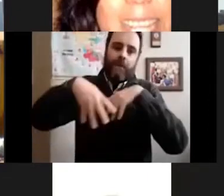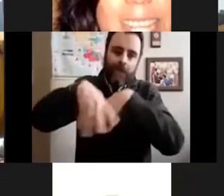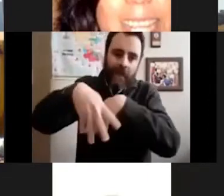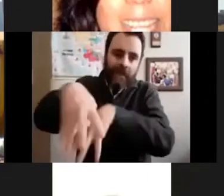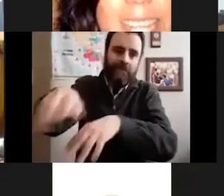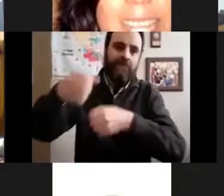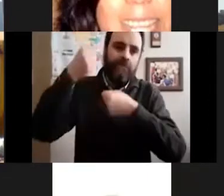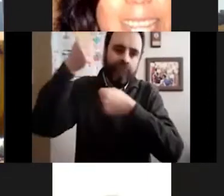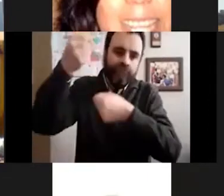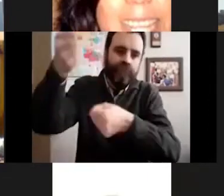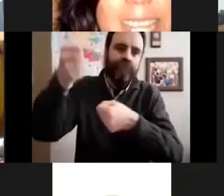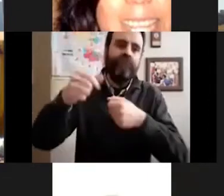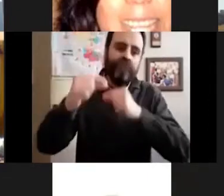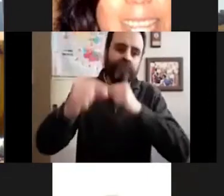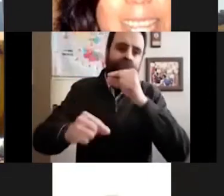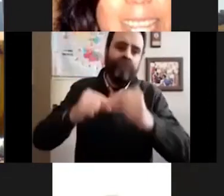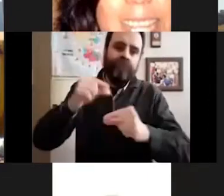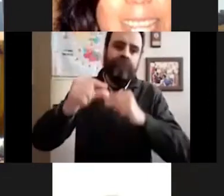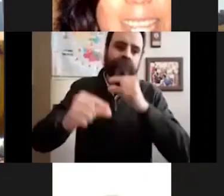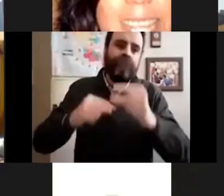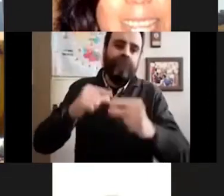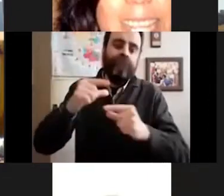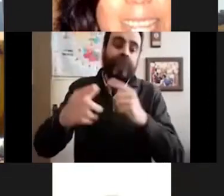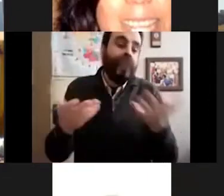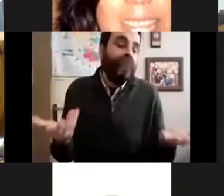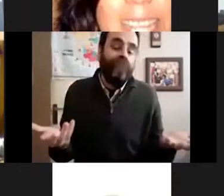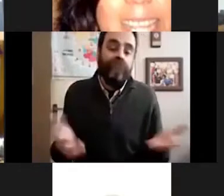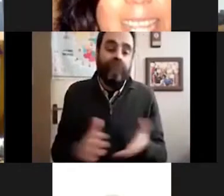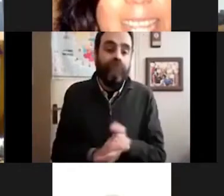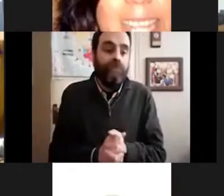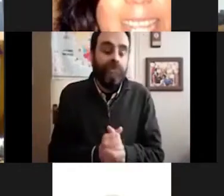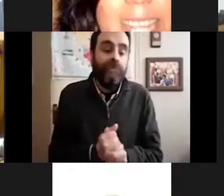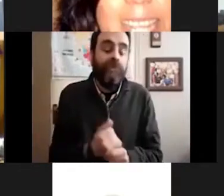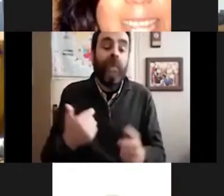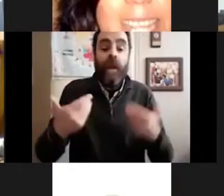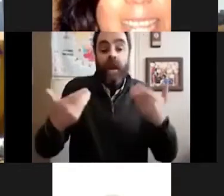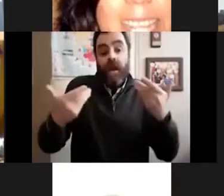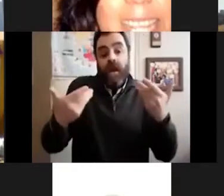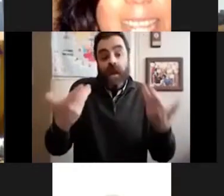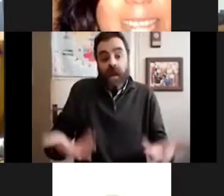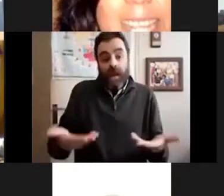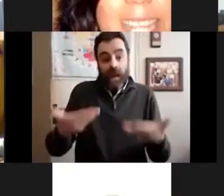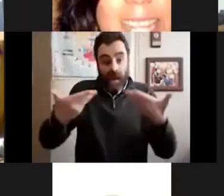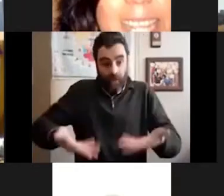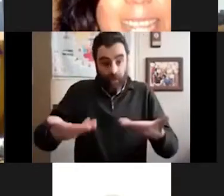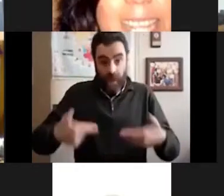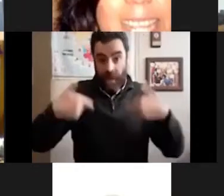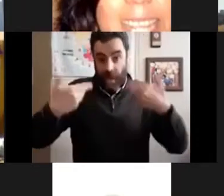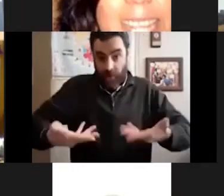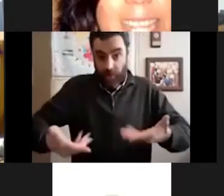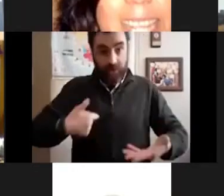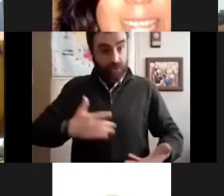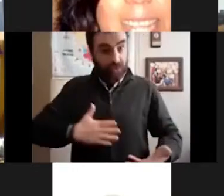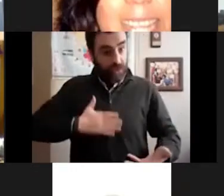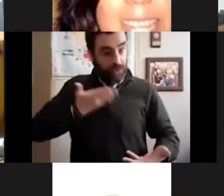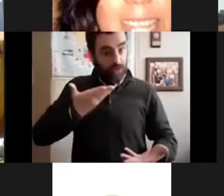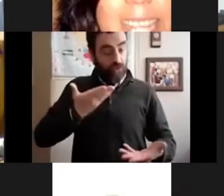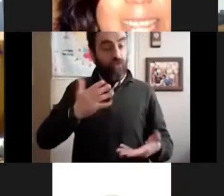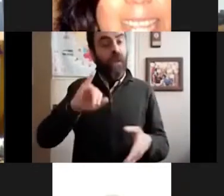hay que aprobar, hay que mostrar, hay que luchar, hacer marchas. Y poco a poco, eso.